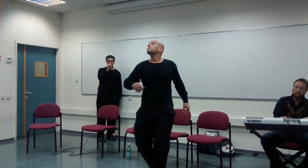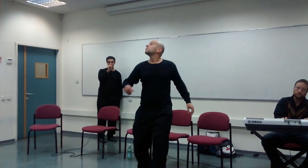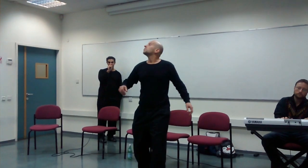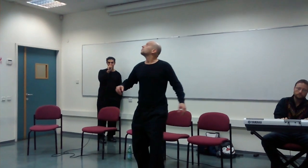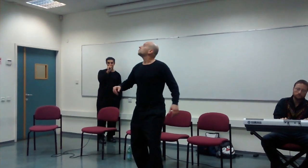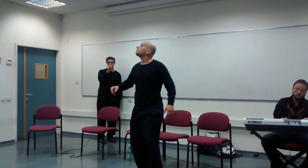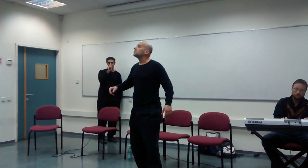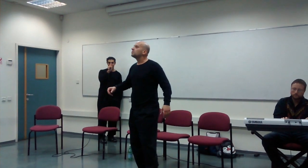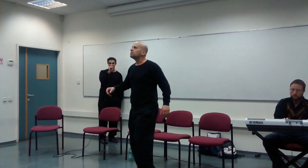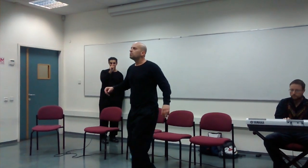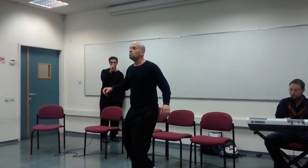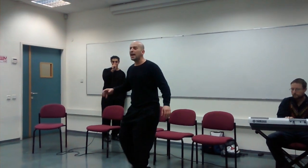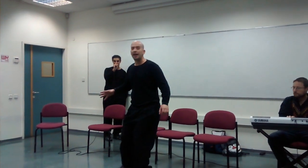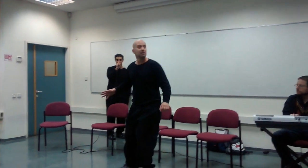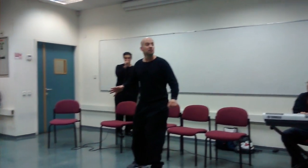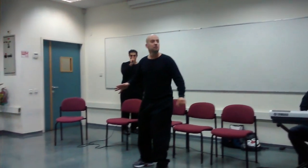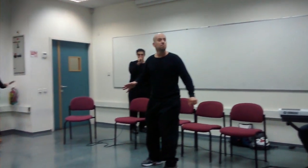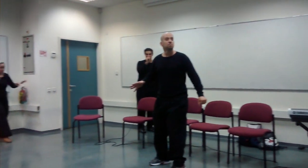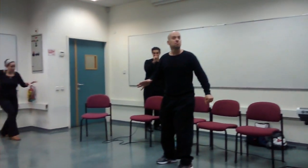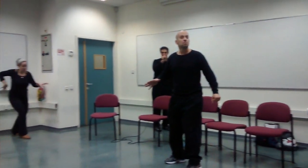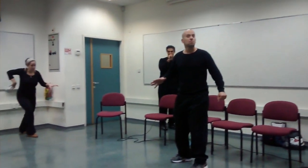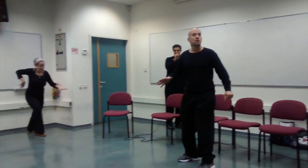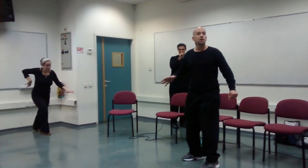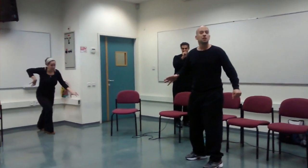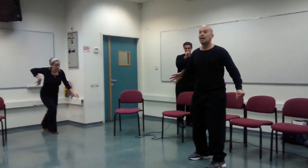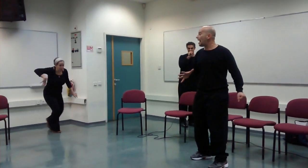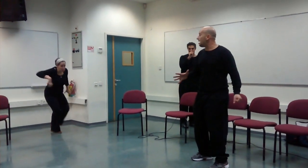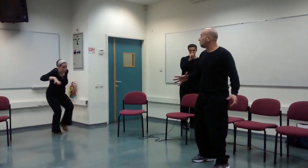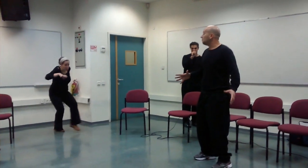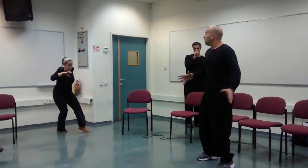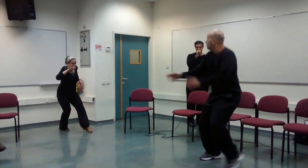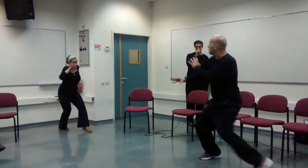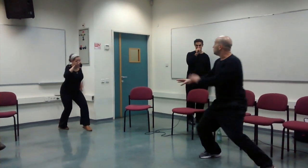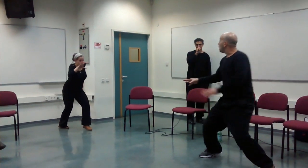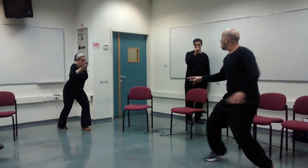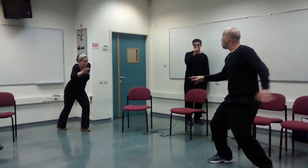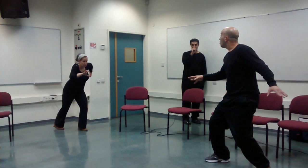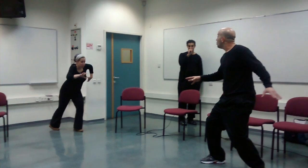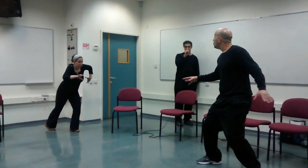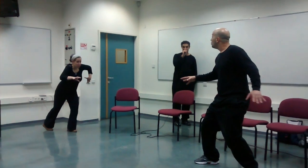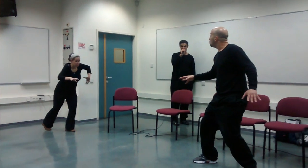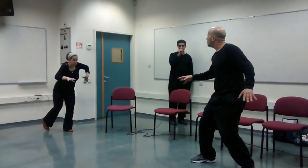מישהו מתקרב. מי? מי?